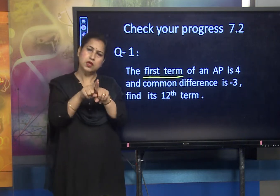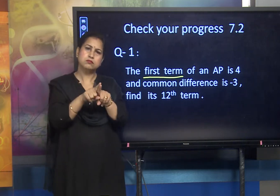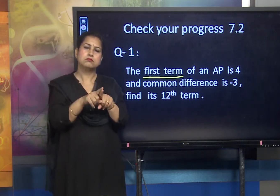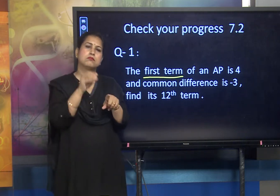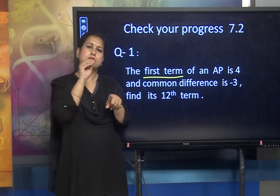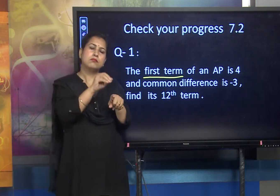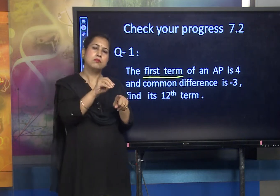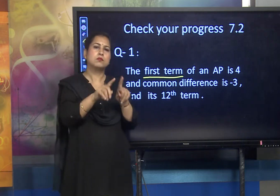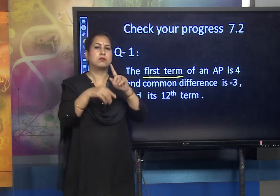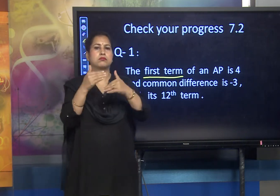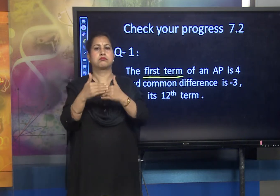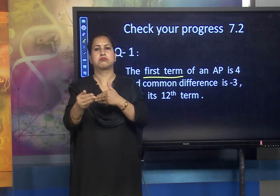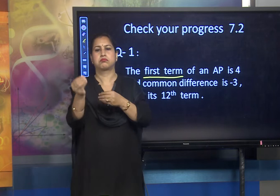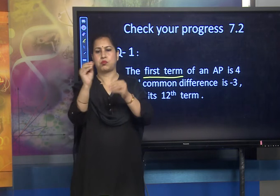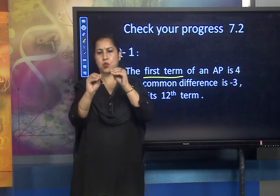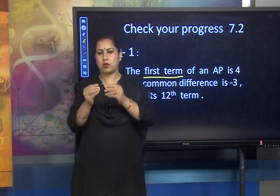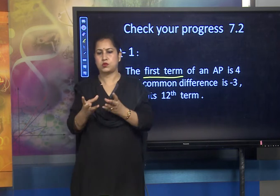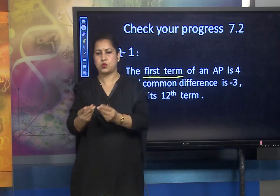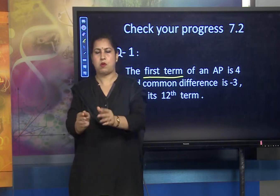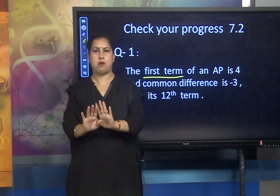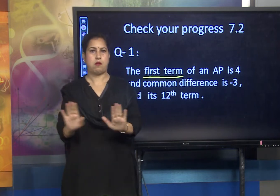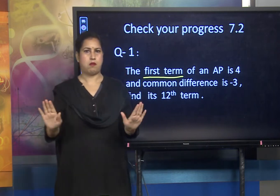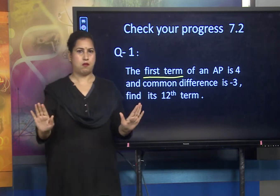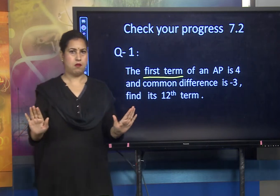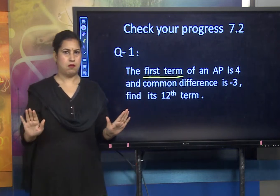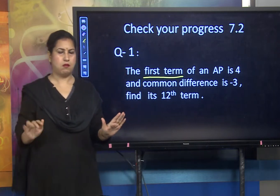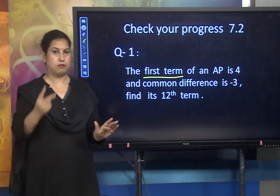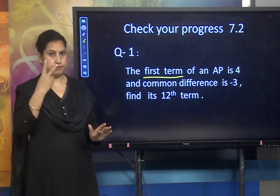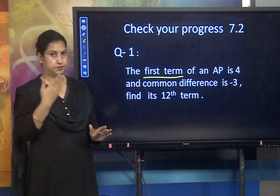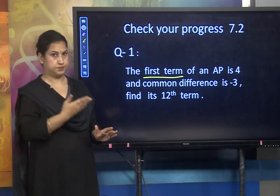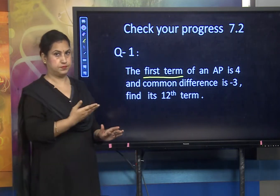बहुत महत्वपूर्ण है। बस फॉर्मूला डालना है और सवाल को हल करना है।